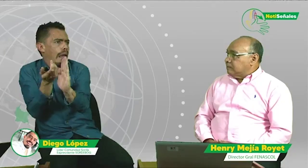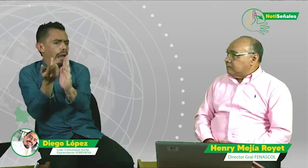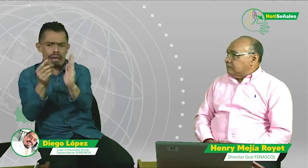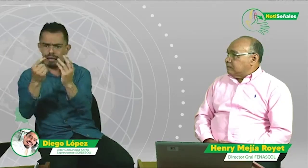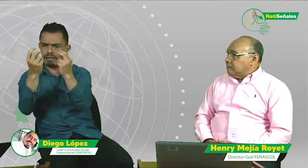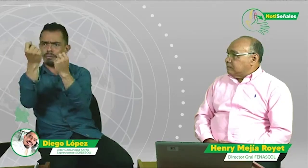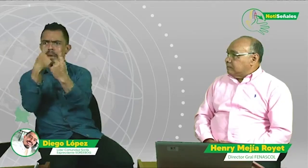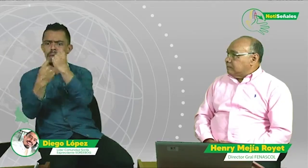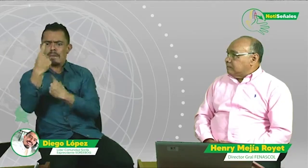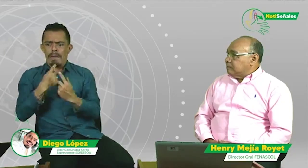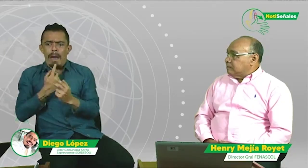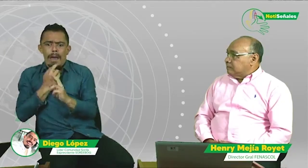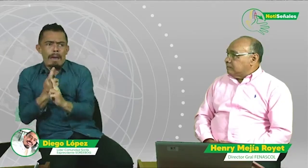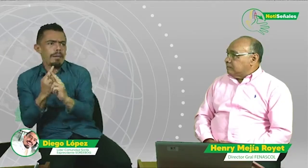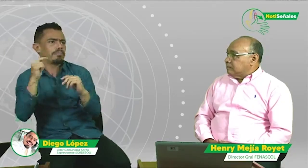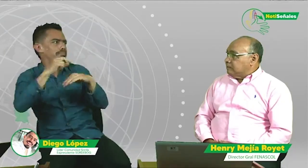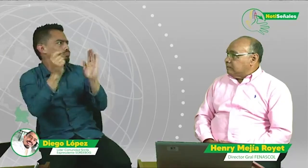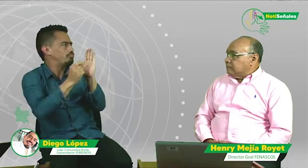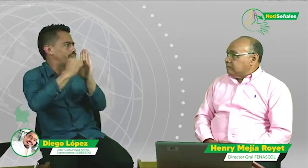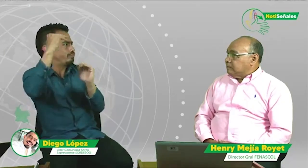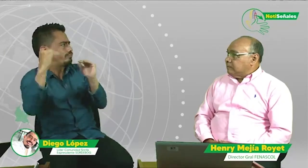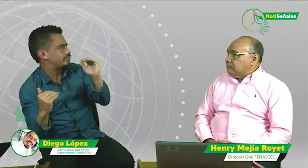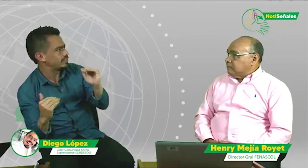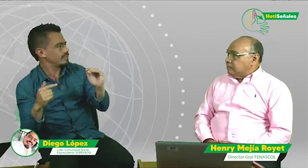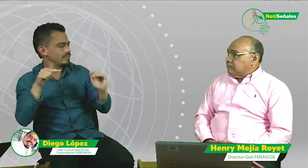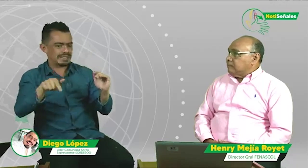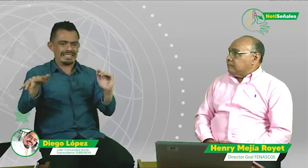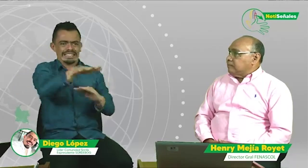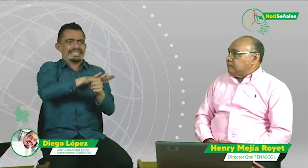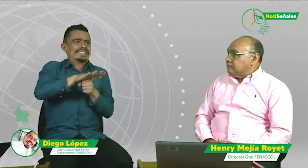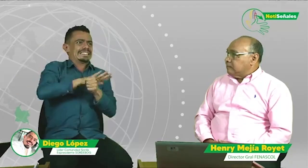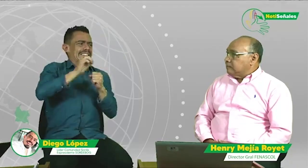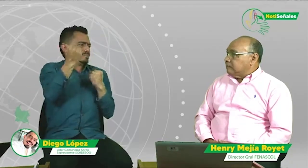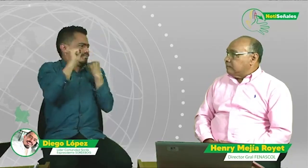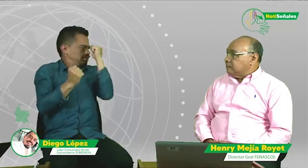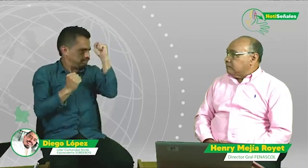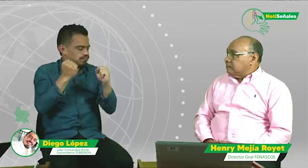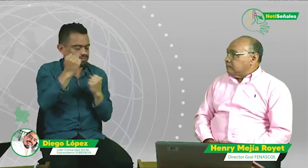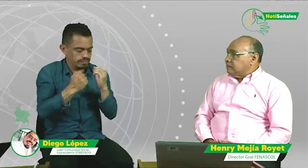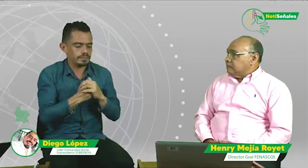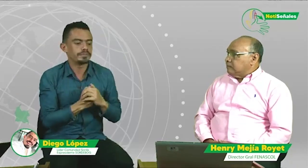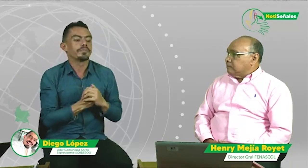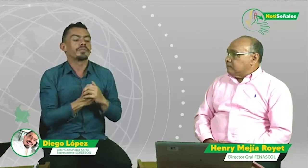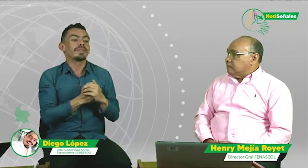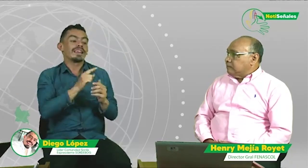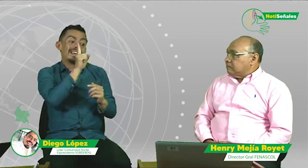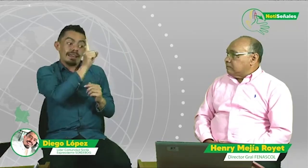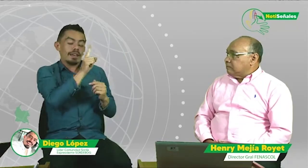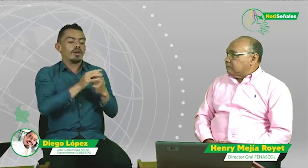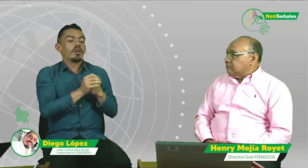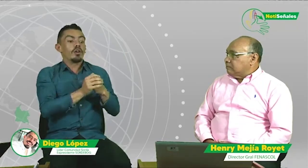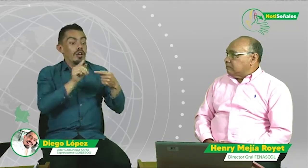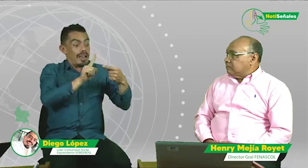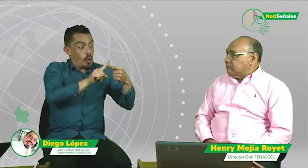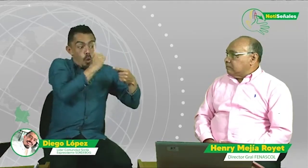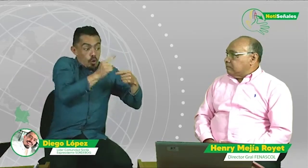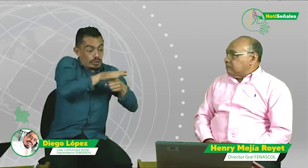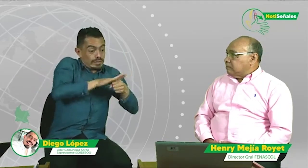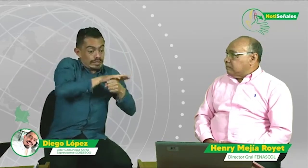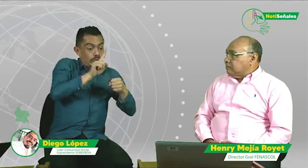este calendario académico, porque se enfrentan a tareas, se enfrentan a evaluaciones y no han podido tener esa